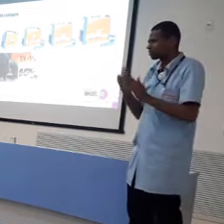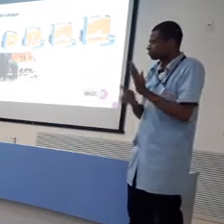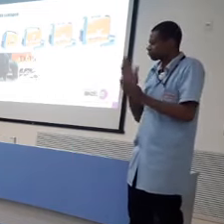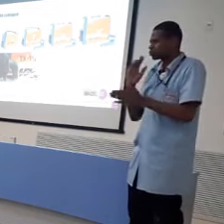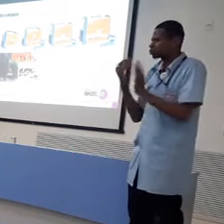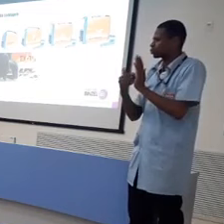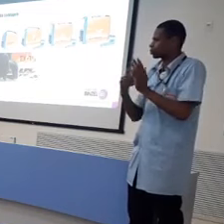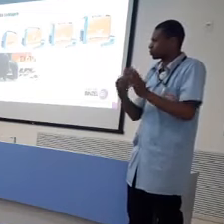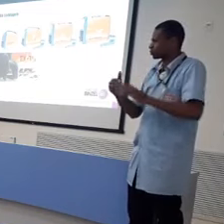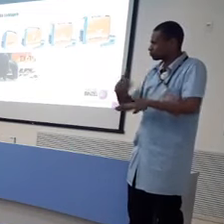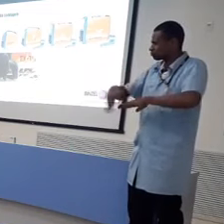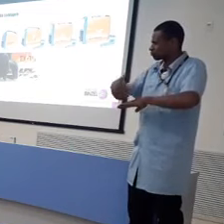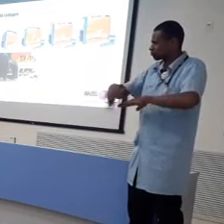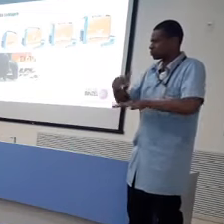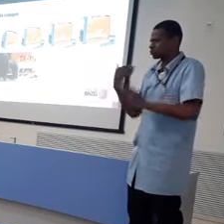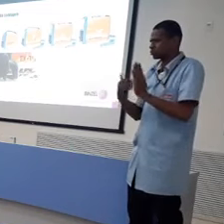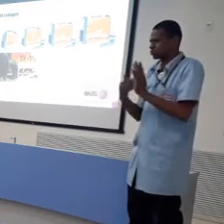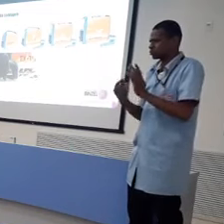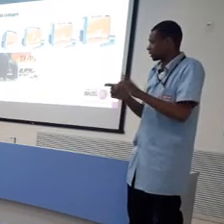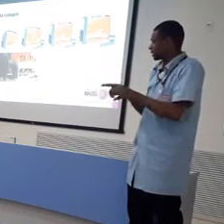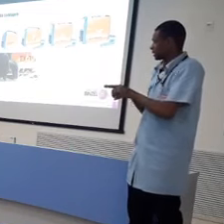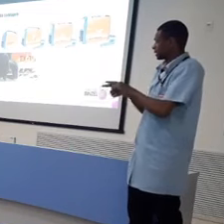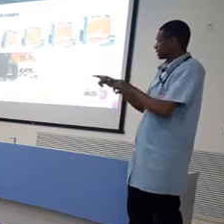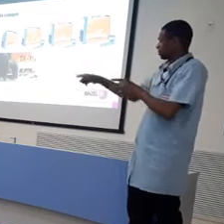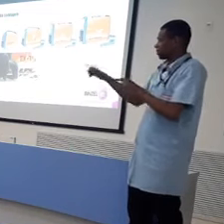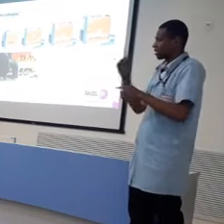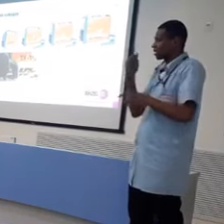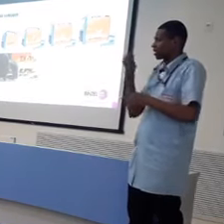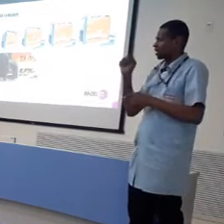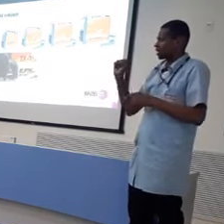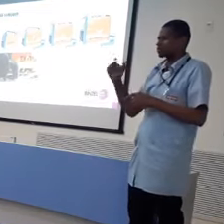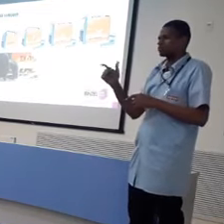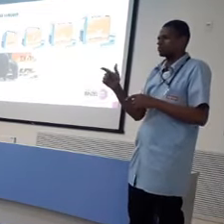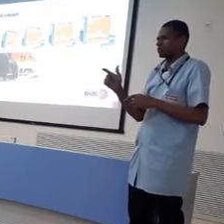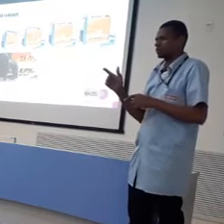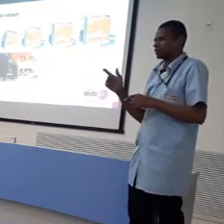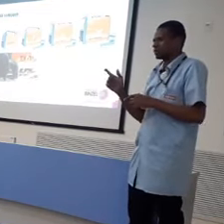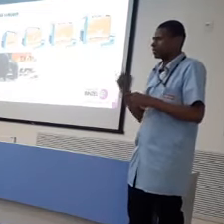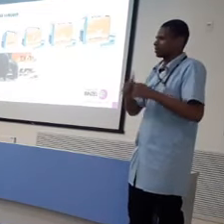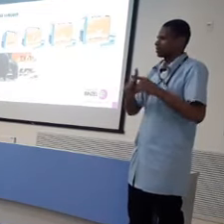Outra vantagem, não usa gases. Então, os gases têm um